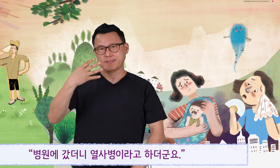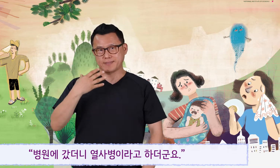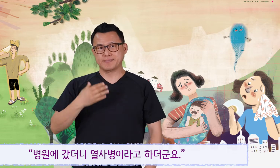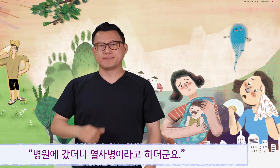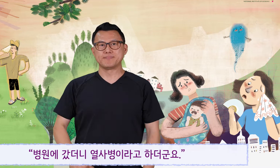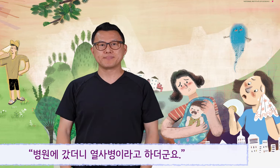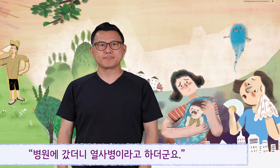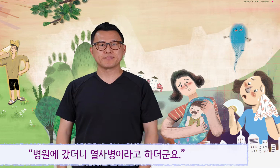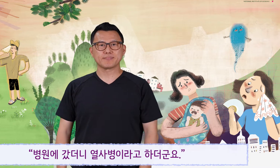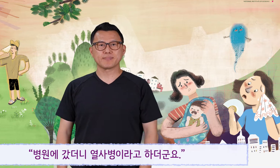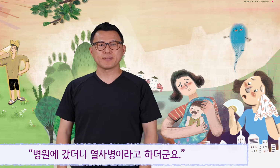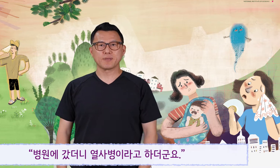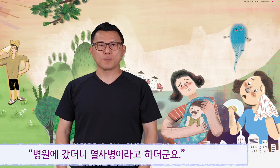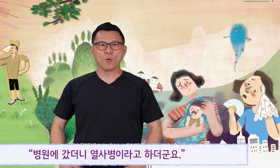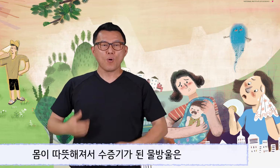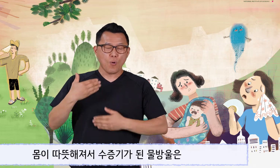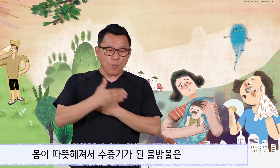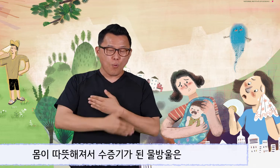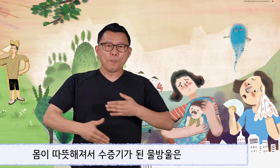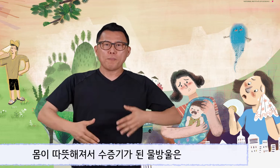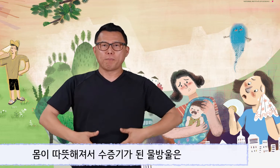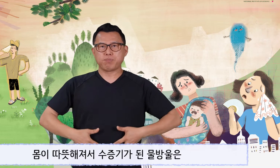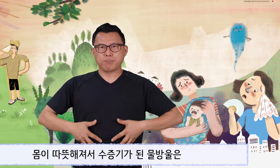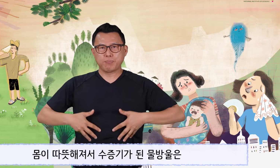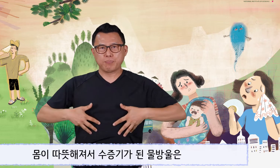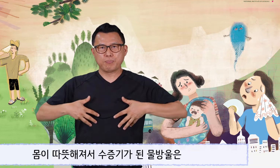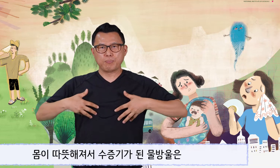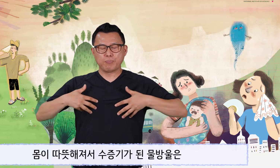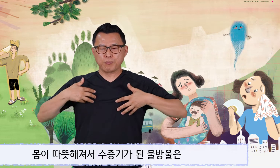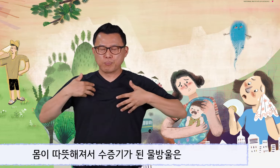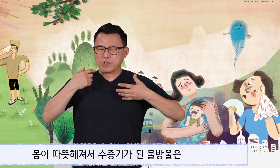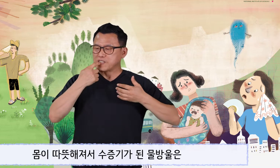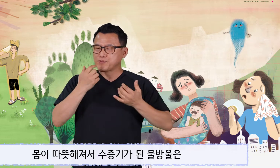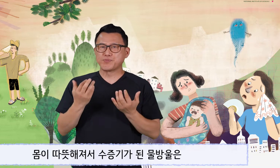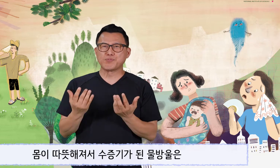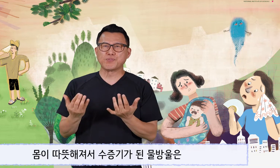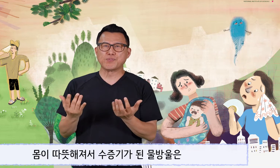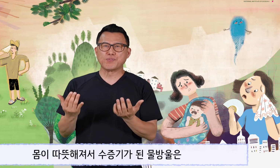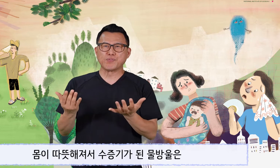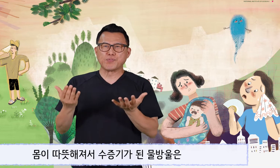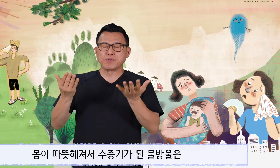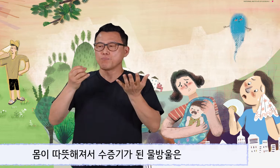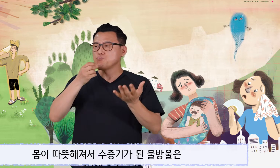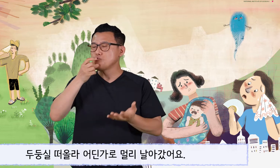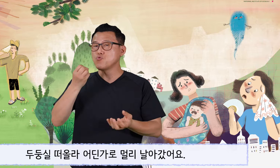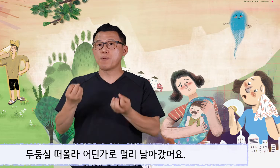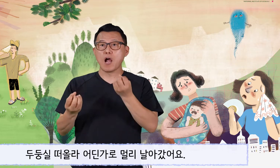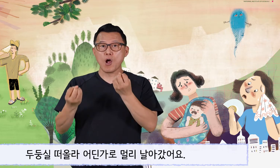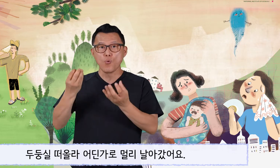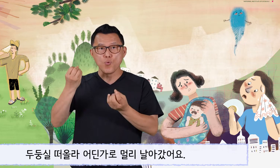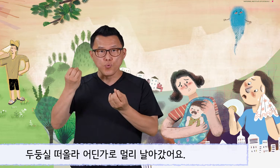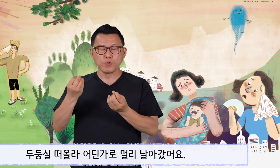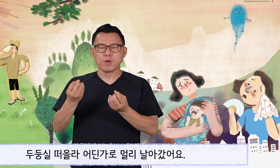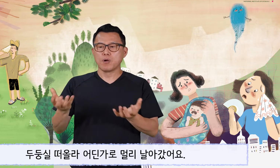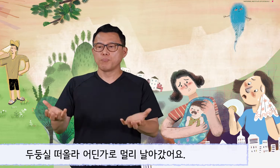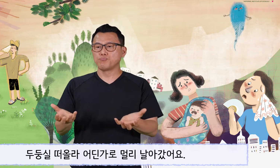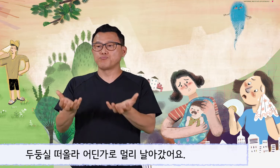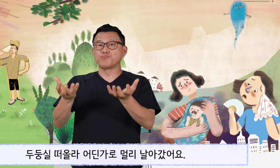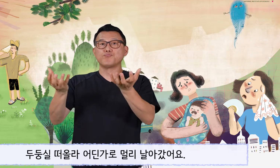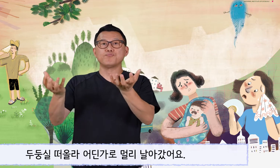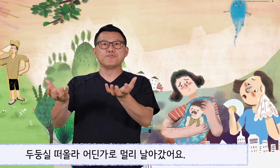열사병이라고 하더군요. 몸이 따뜻해져서 수증기가 된 물방울은 두둥실